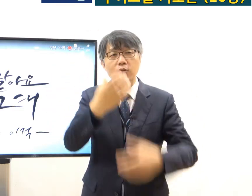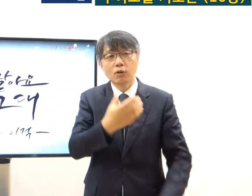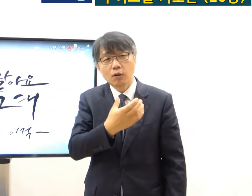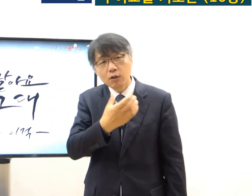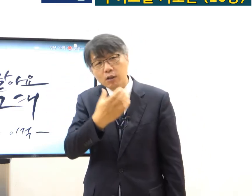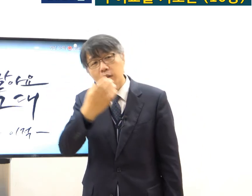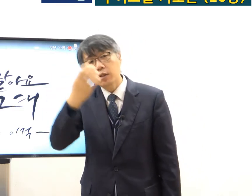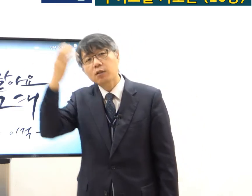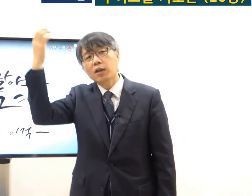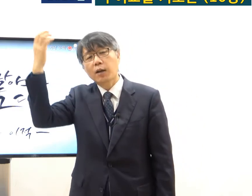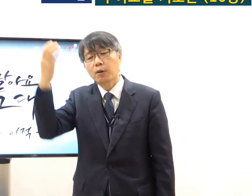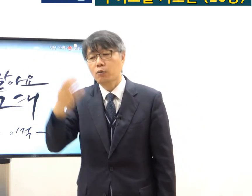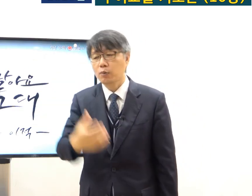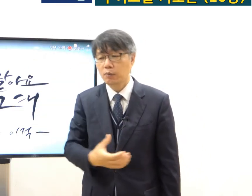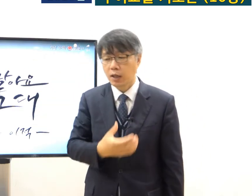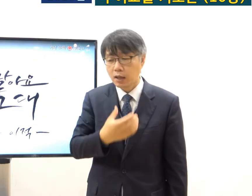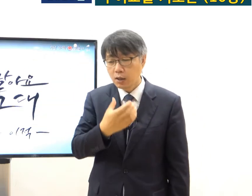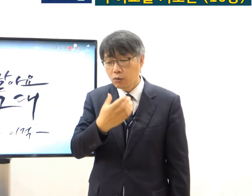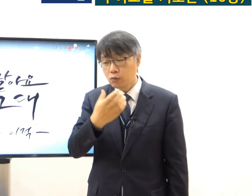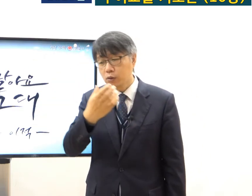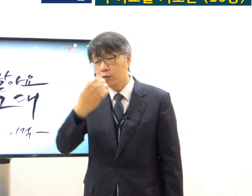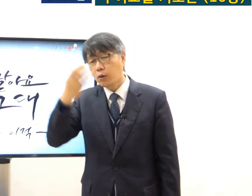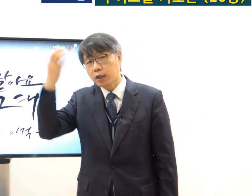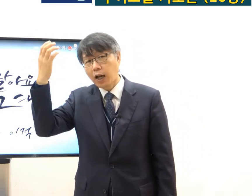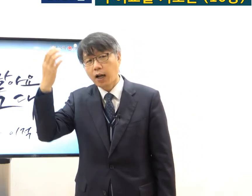거고요. 이렇게 하면 꿈입니다. 꿈을 꾸었다.